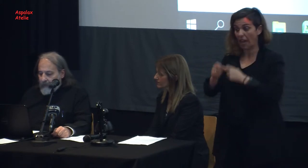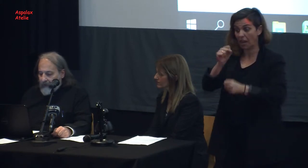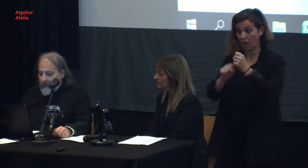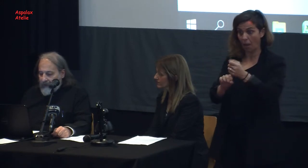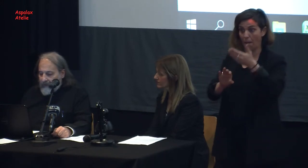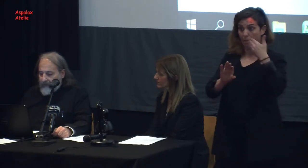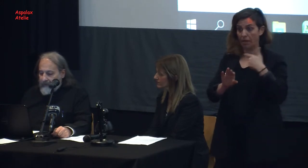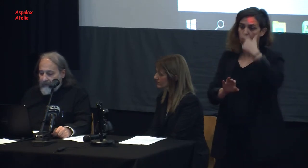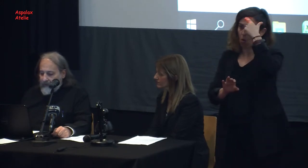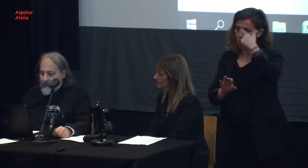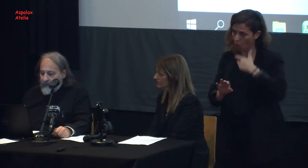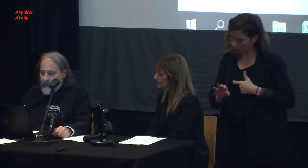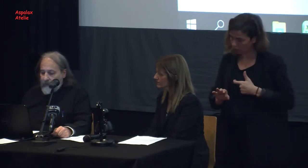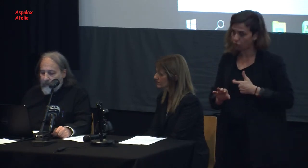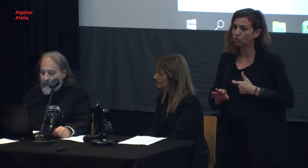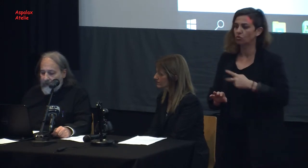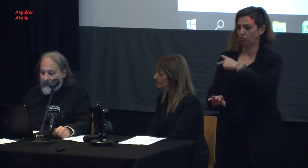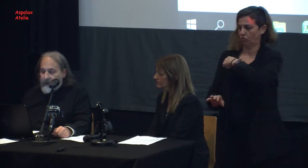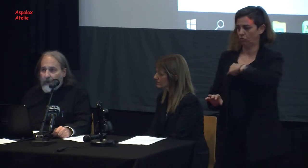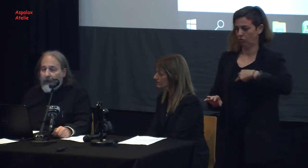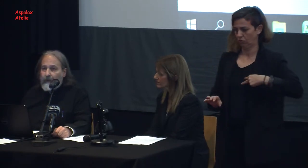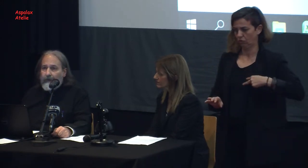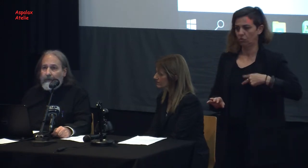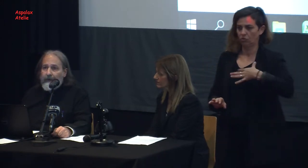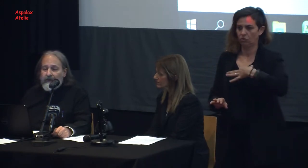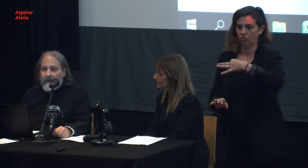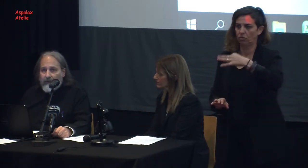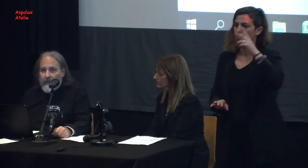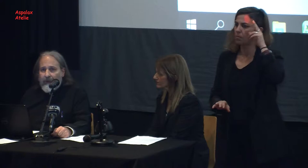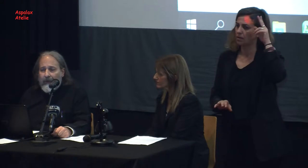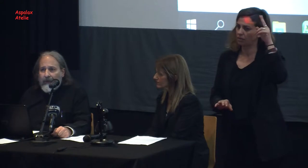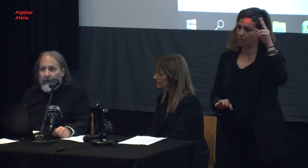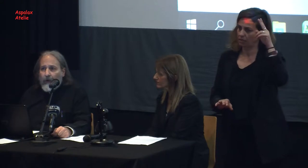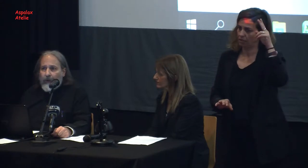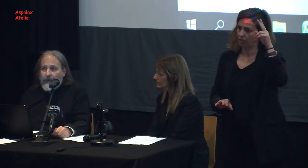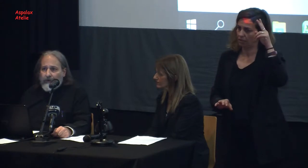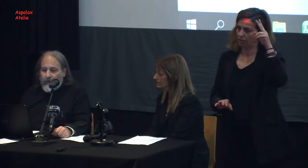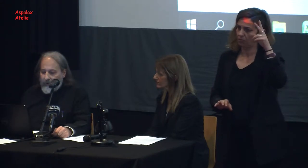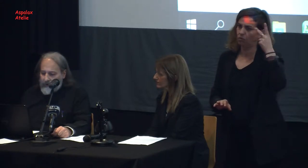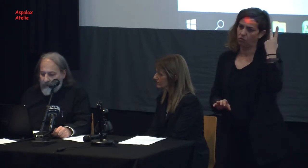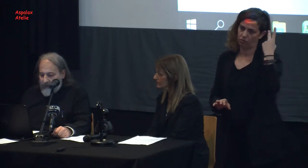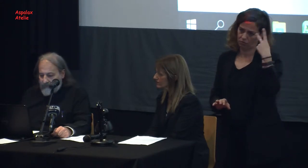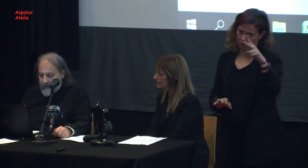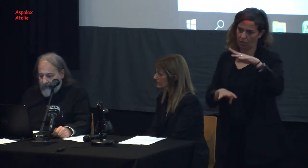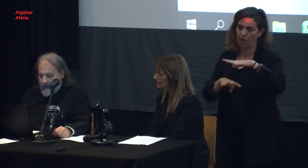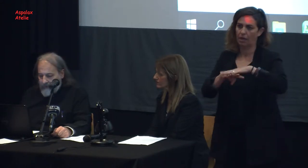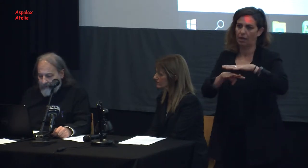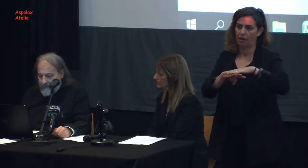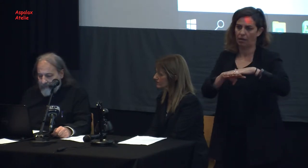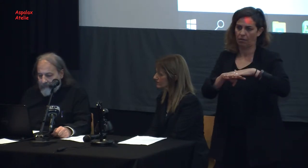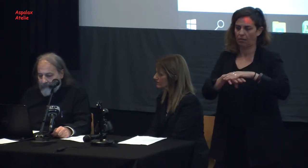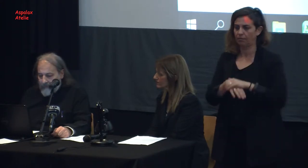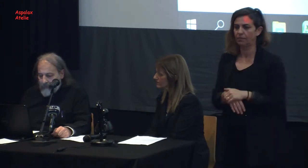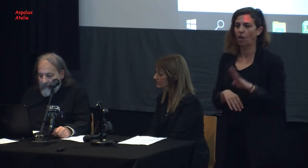ως επίκουρος καθηγητής στη σχολή του Τιμίου Σταυρού, την Ορθόδοξη Θεολογική Σχολή της